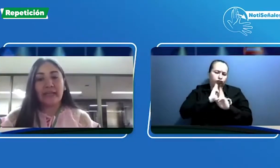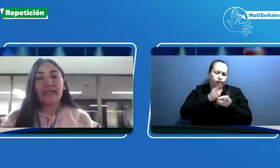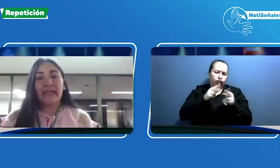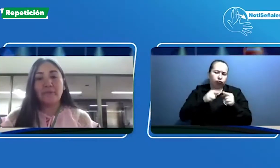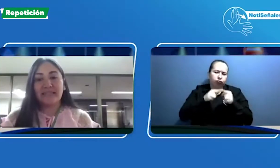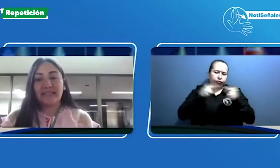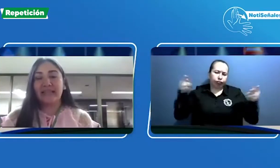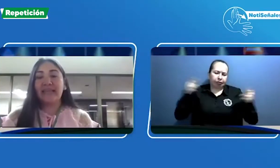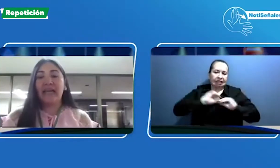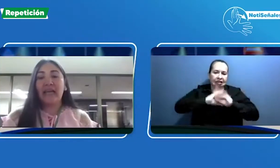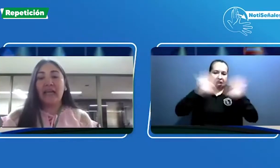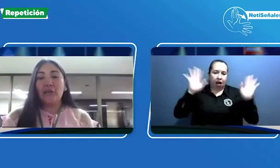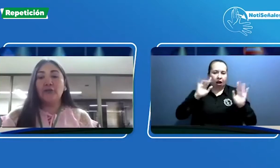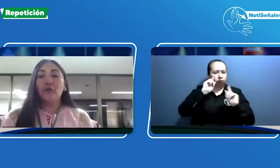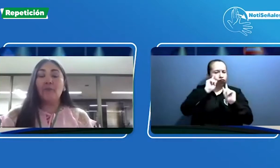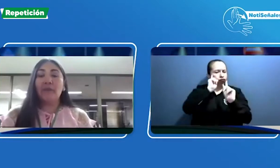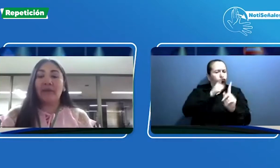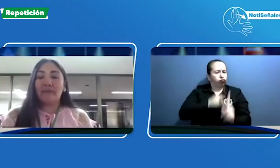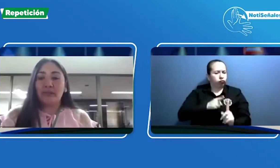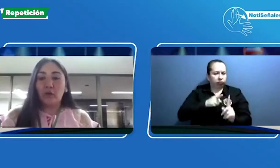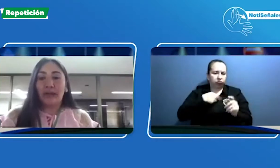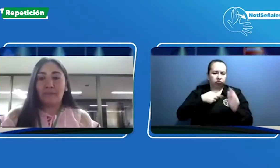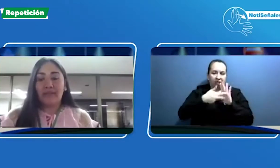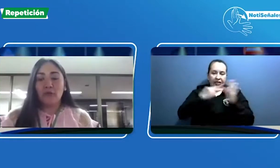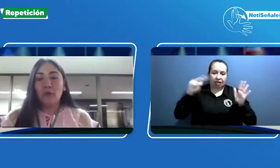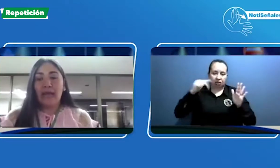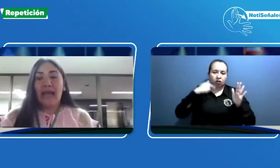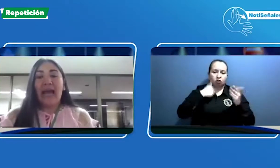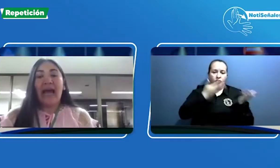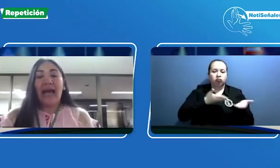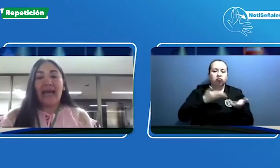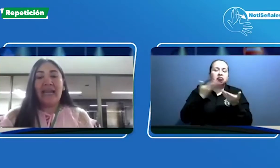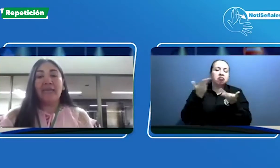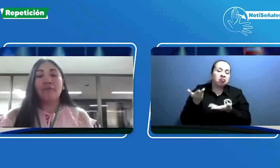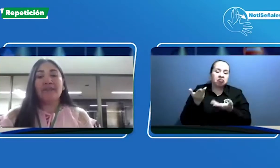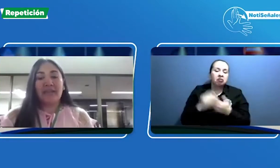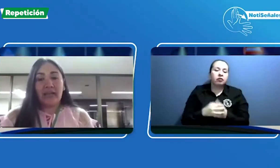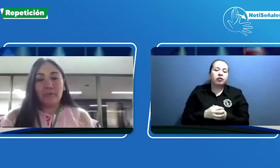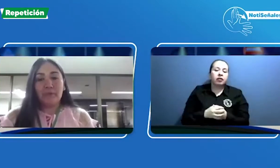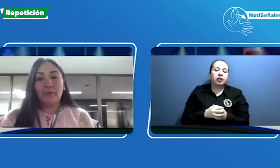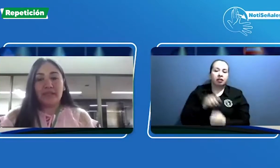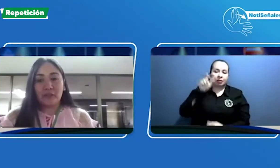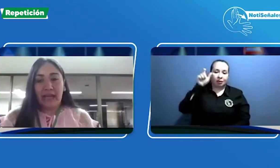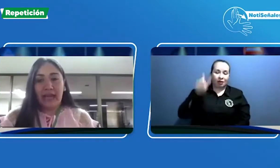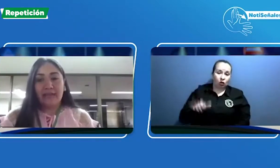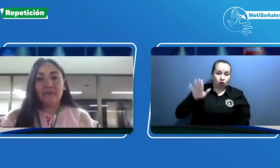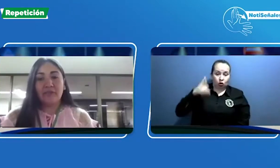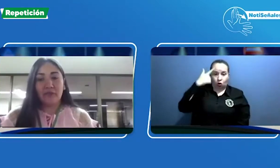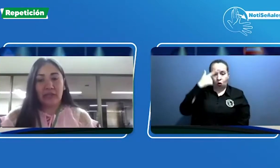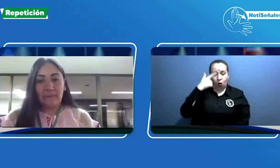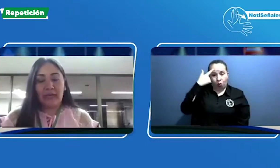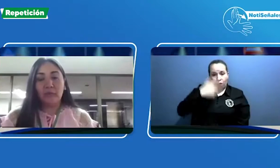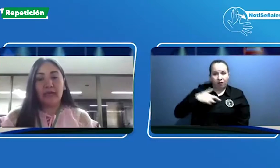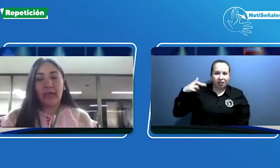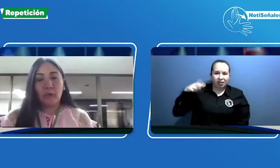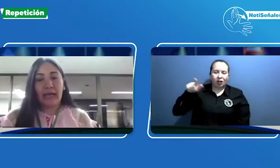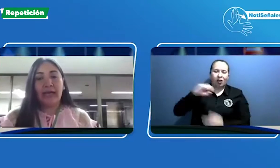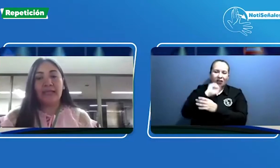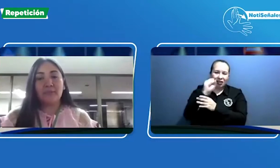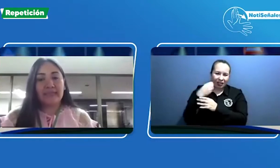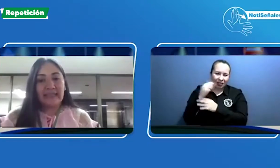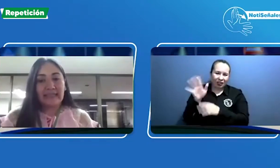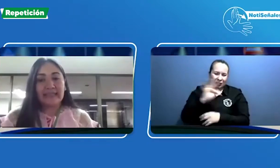más concreta y más técnica, yo me permito dar paso a nuestra profesional, fisioterapeuta,